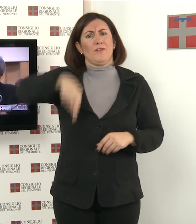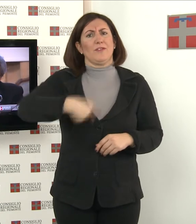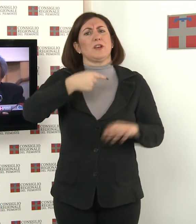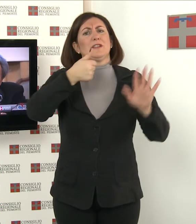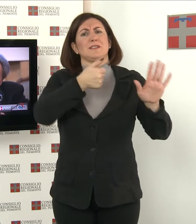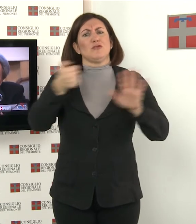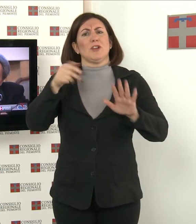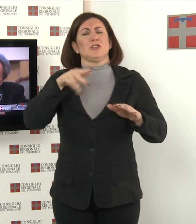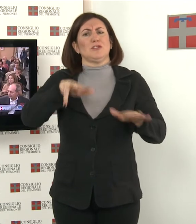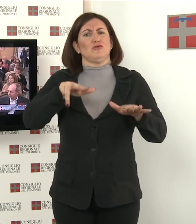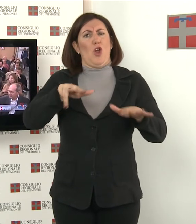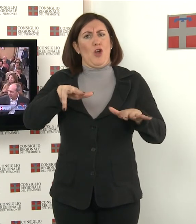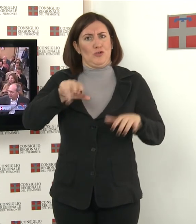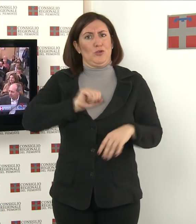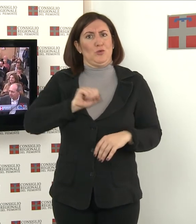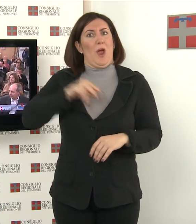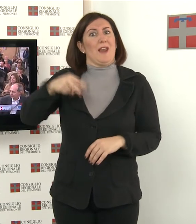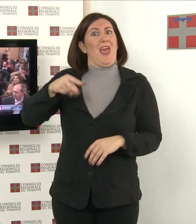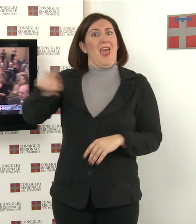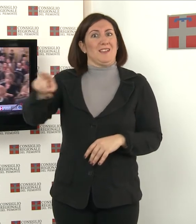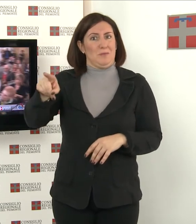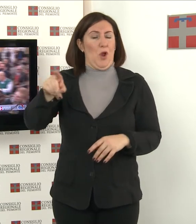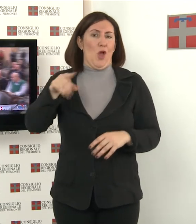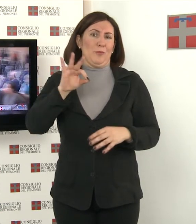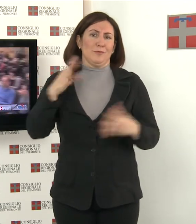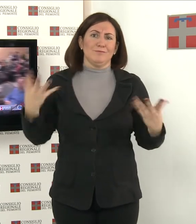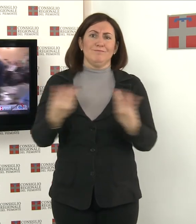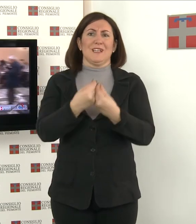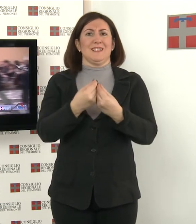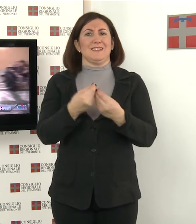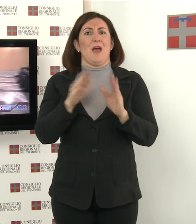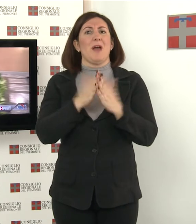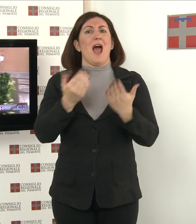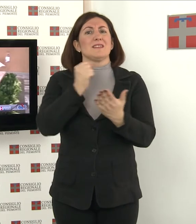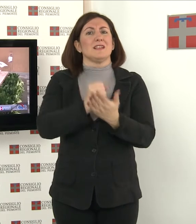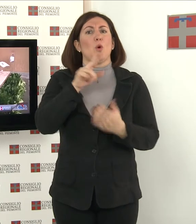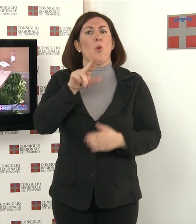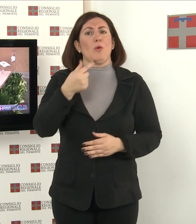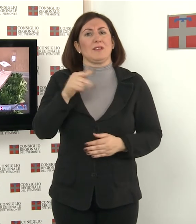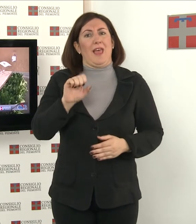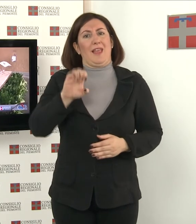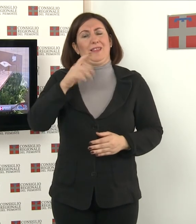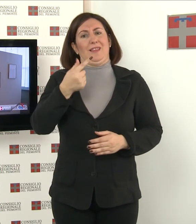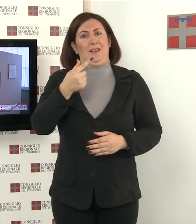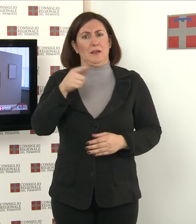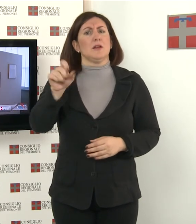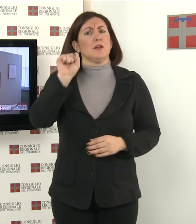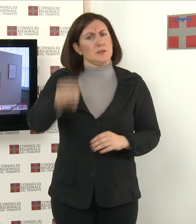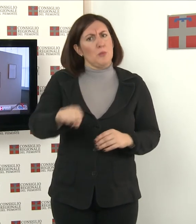ugo nespolo frutto della collaborazione con la casa editrice utet è visibile a palazzo lascaris fino al 12 dicembre la rassegna